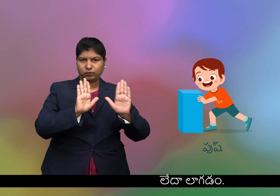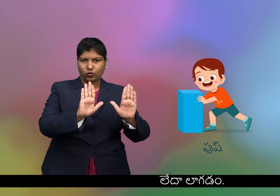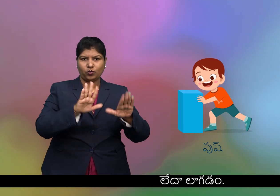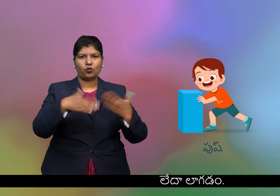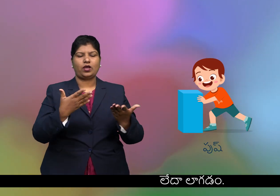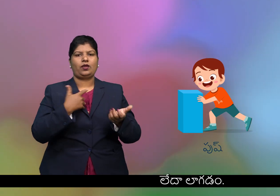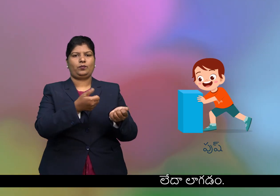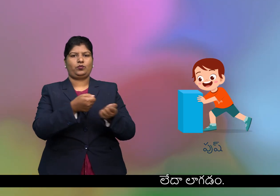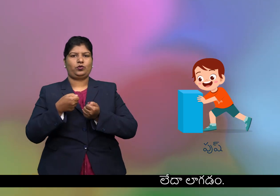లాగడం.